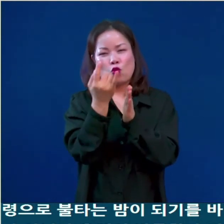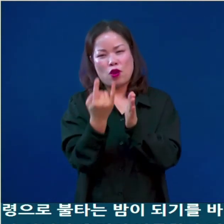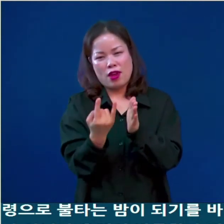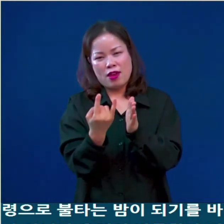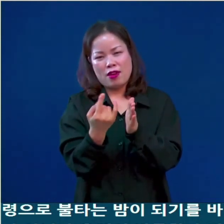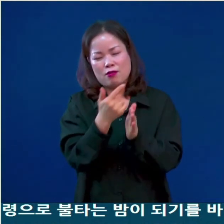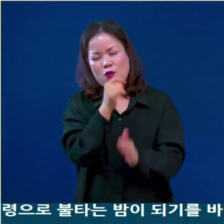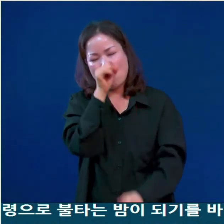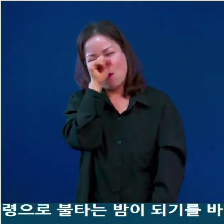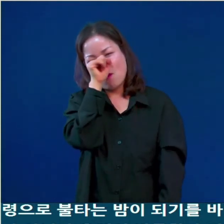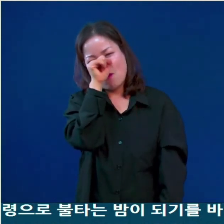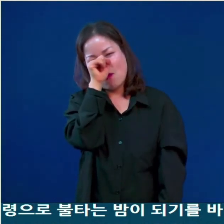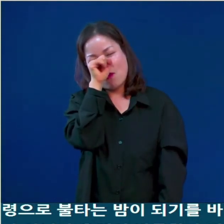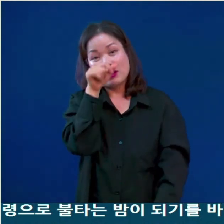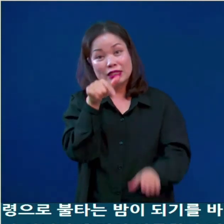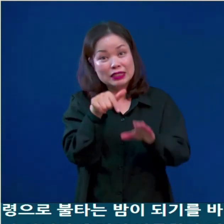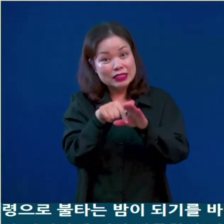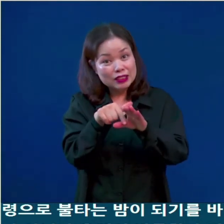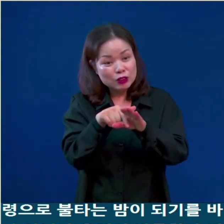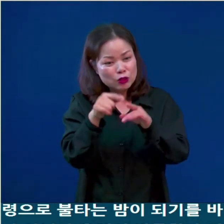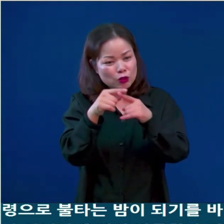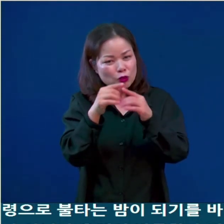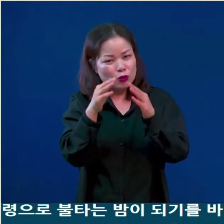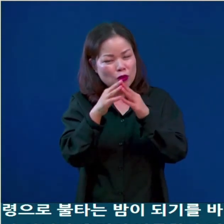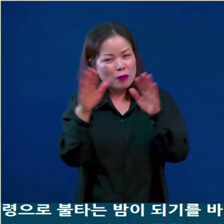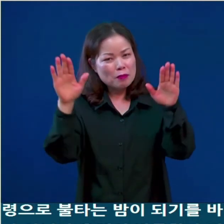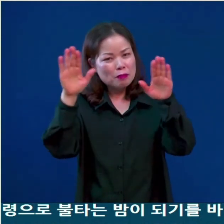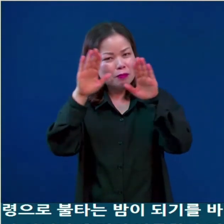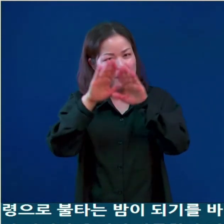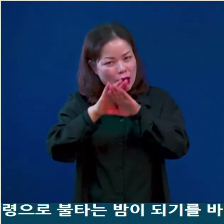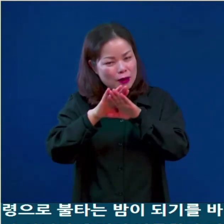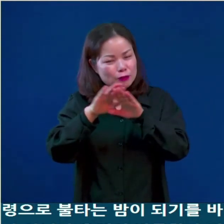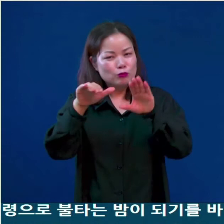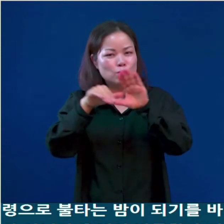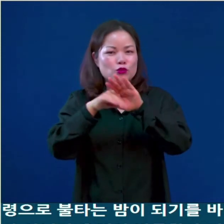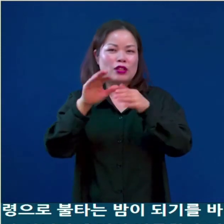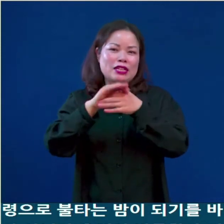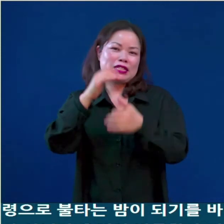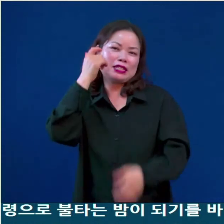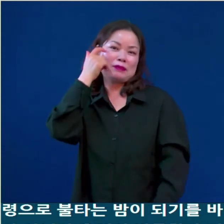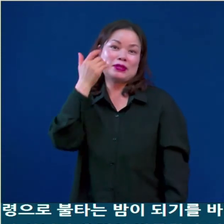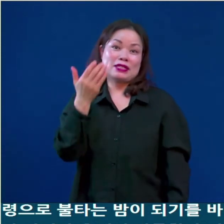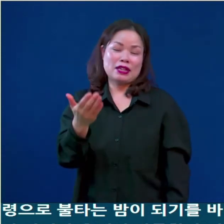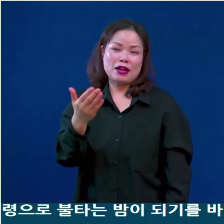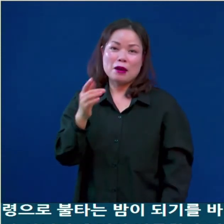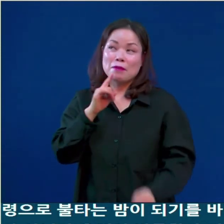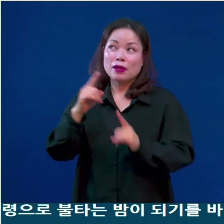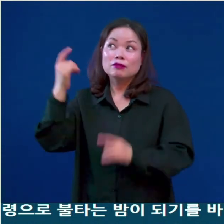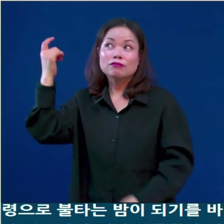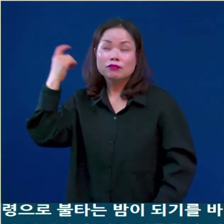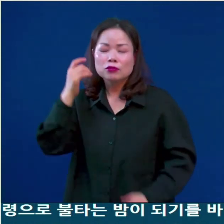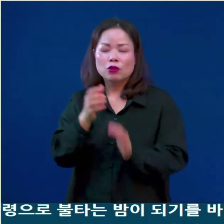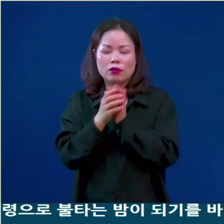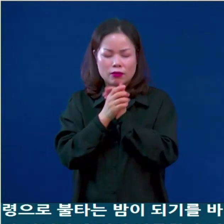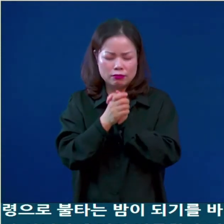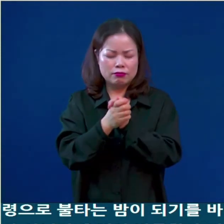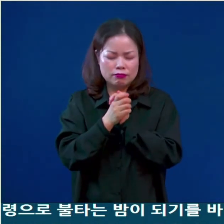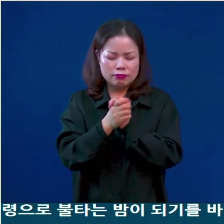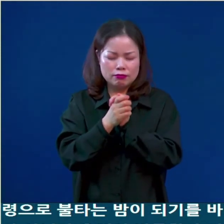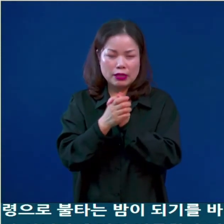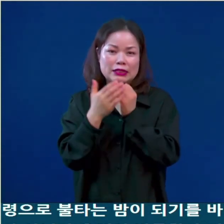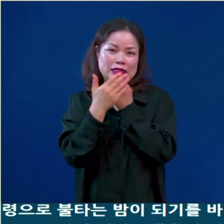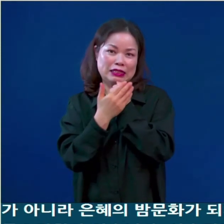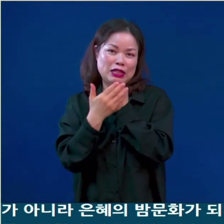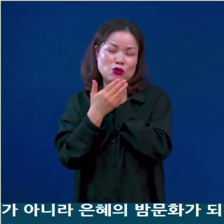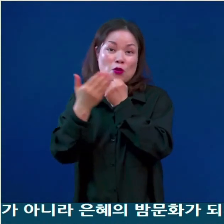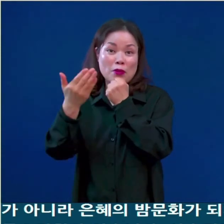좋은 기독교 또 교회의 밤문화입니까? 말씀도 듣고 기도도 하고 은혜도